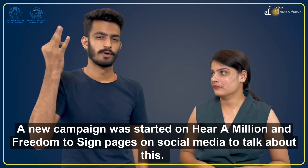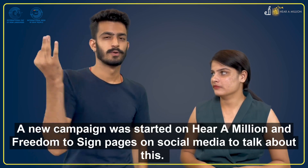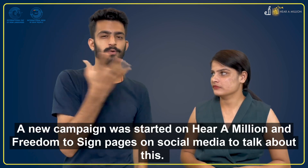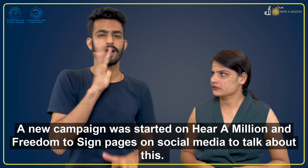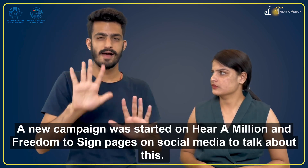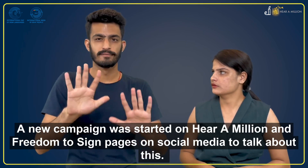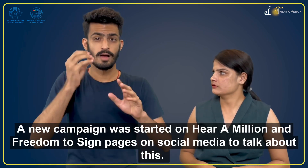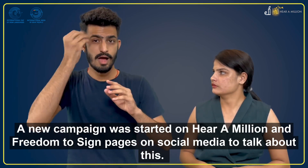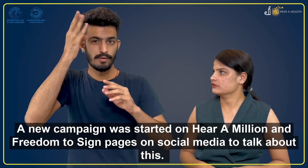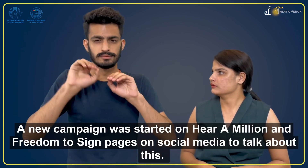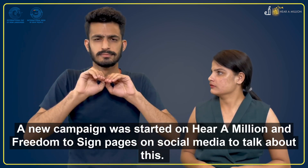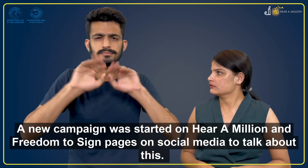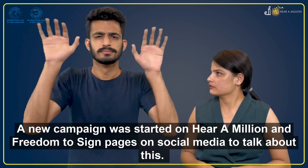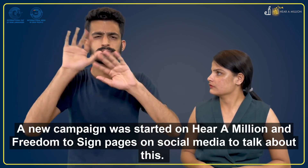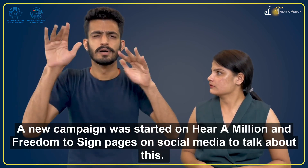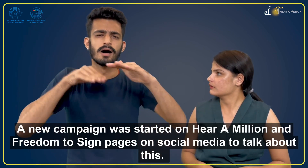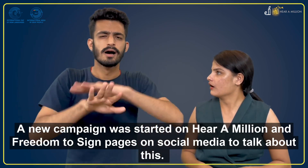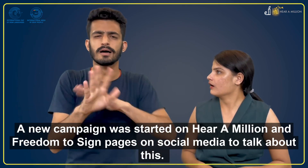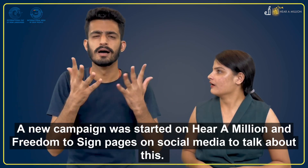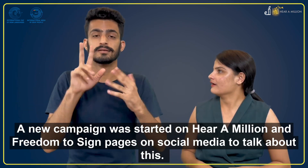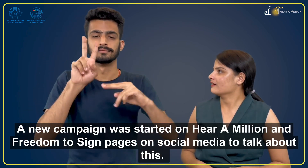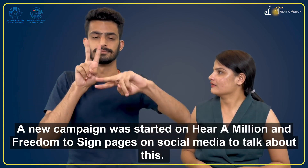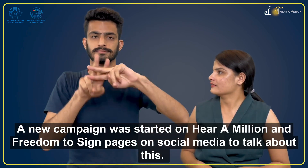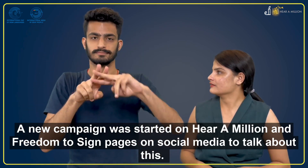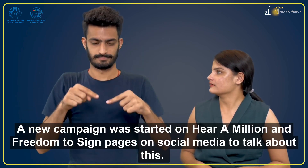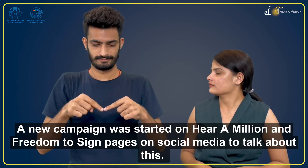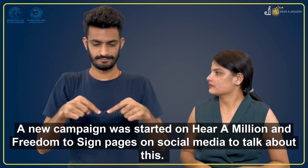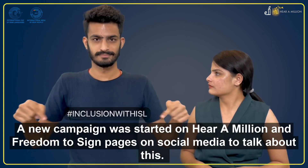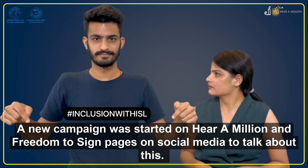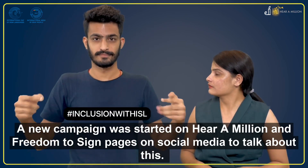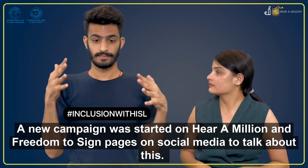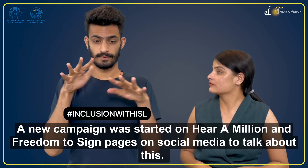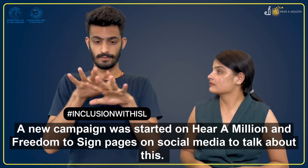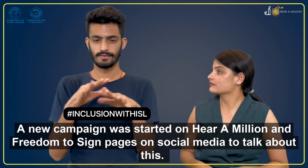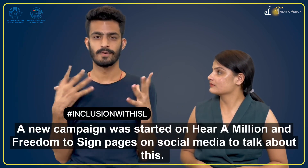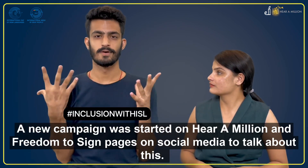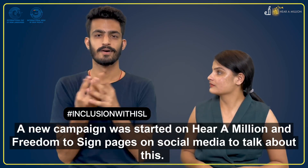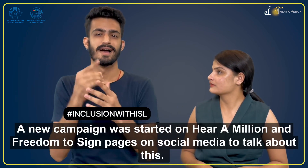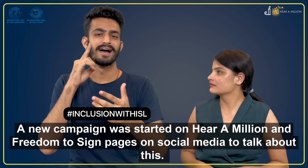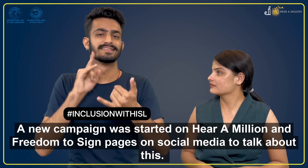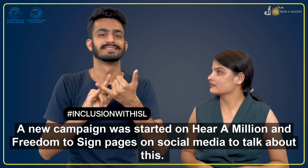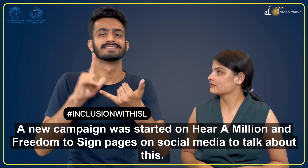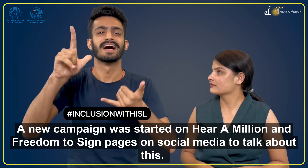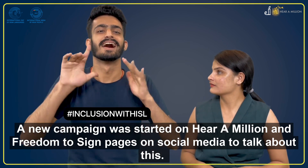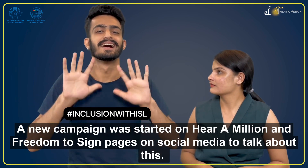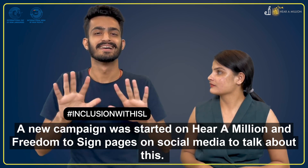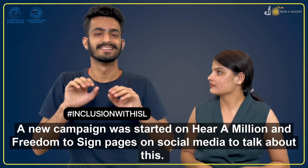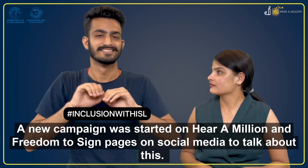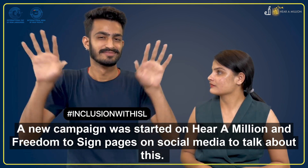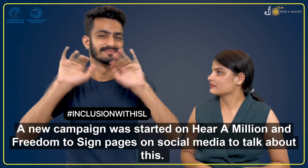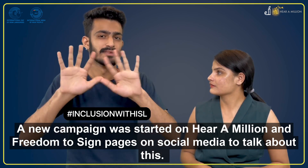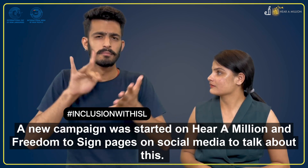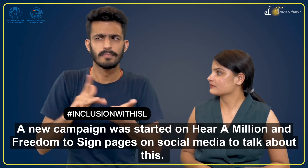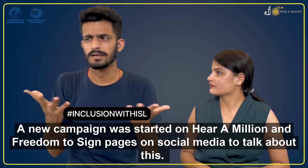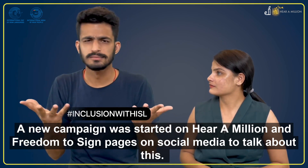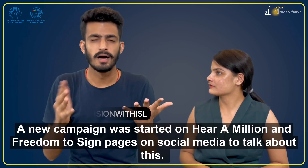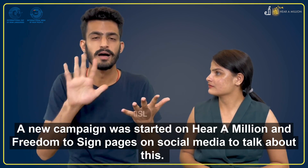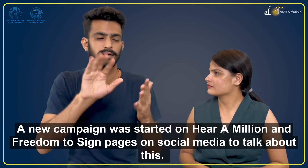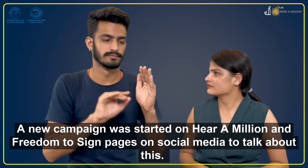एक नया अभियान शुरू किया है सोशल मीडिया पर हेयर मिलन और फ्रीडम टो साइन पेजेस ने इस विषय में बात करने के